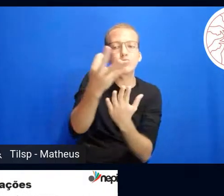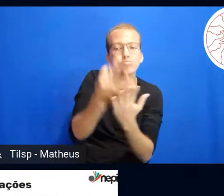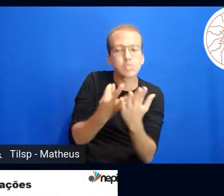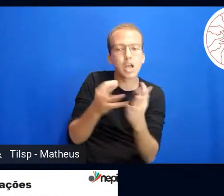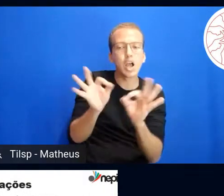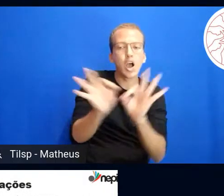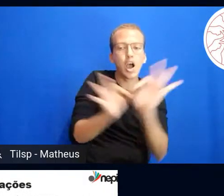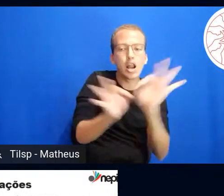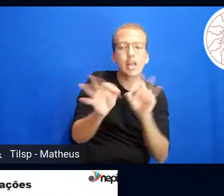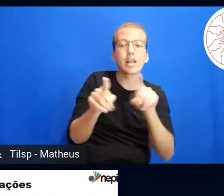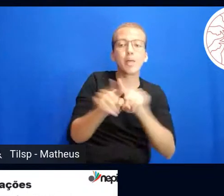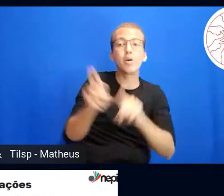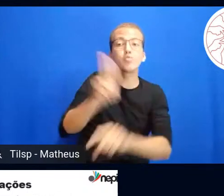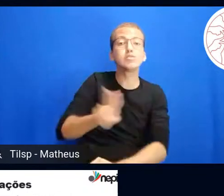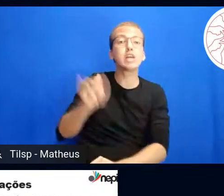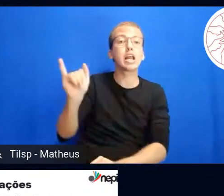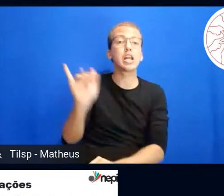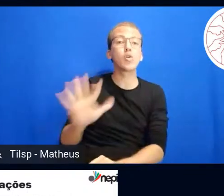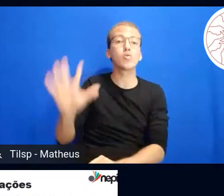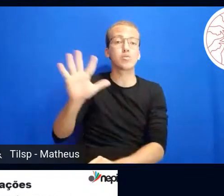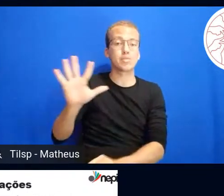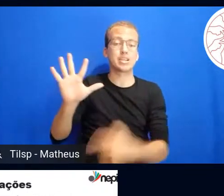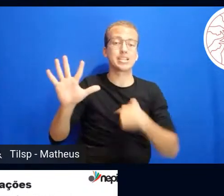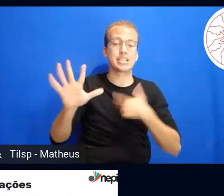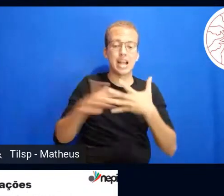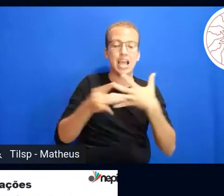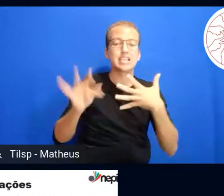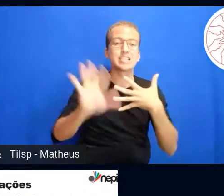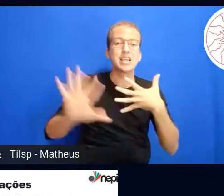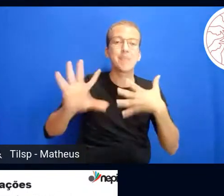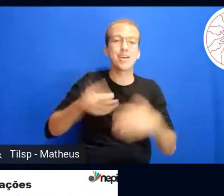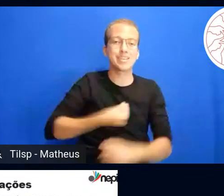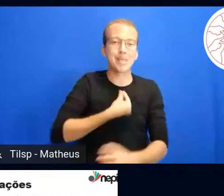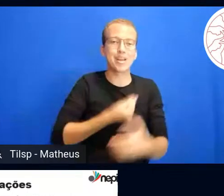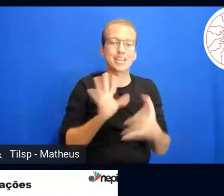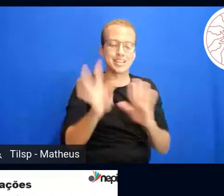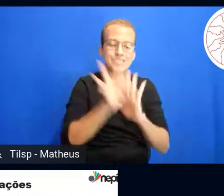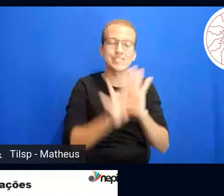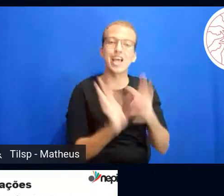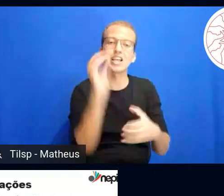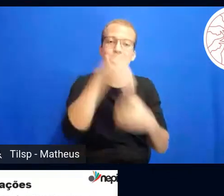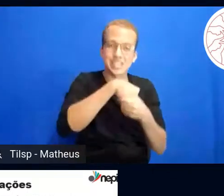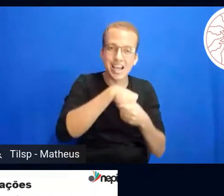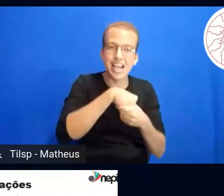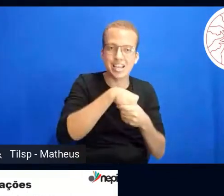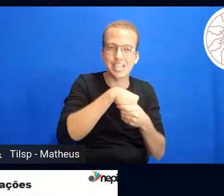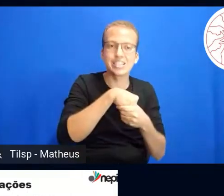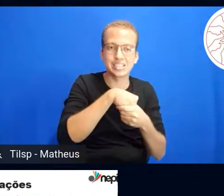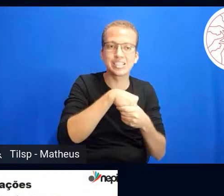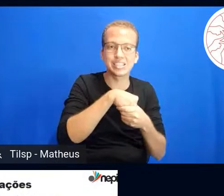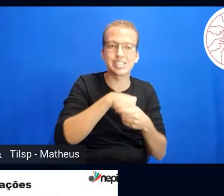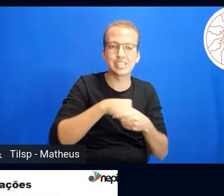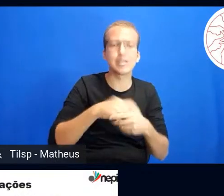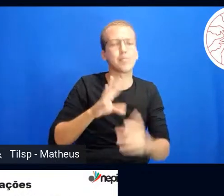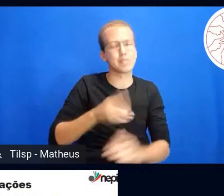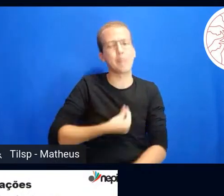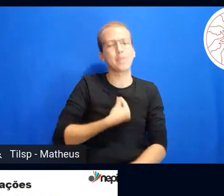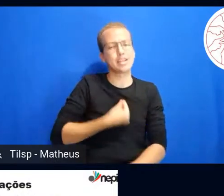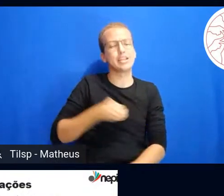surdos vai fazer com que esse ambiente já esteja sendo favorecido, né, no no contexto de educacional.